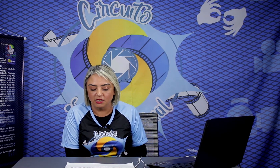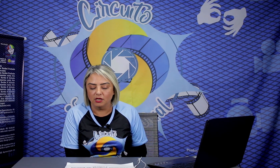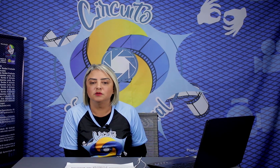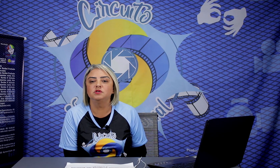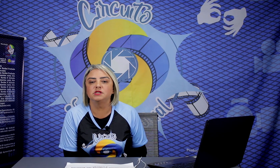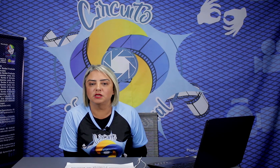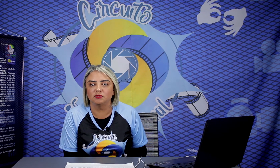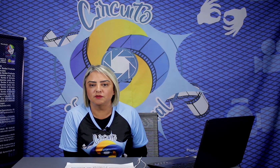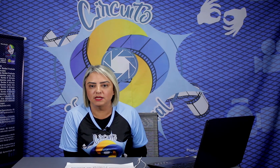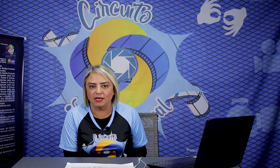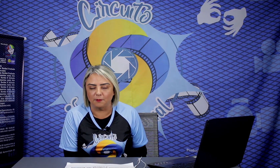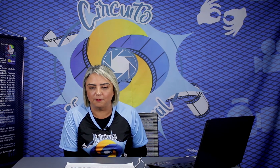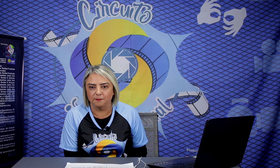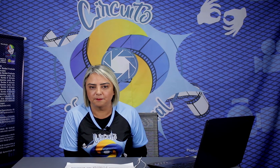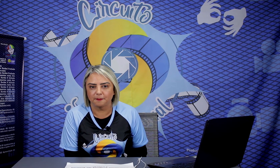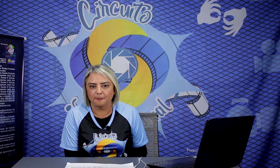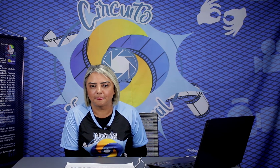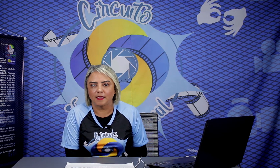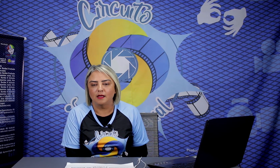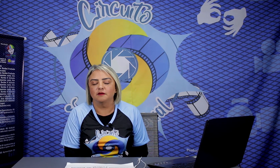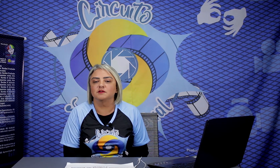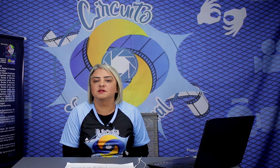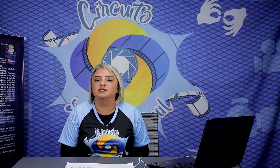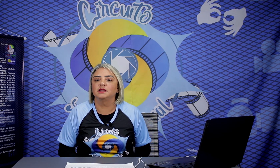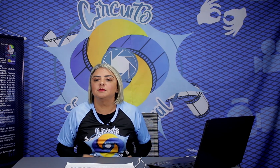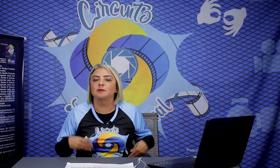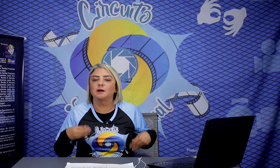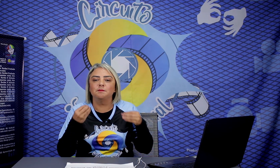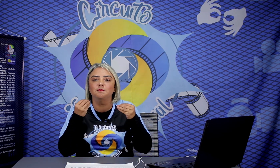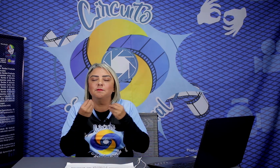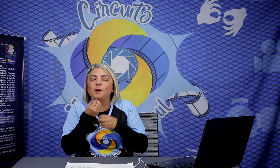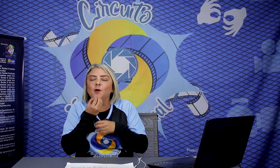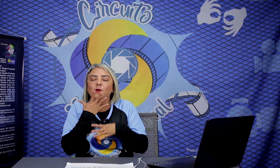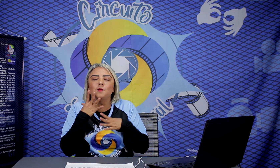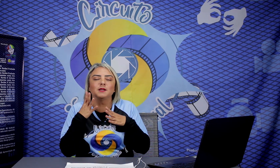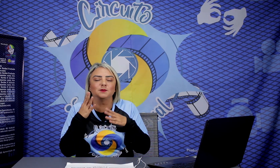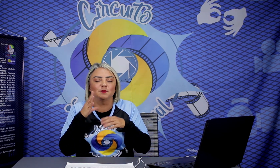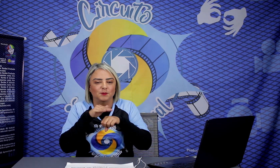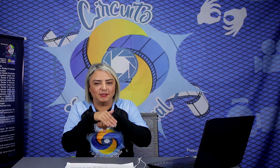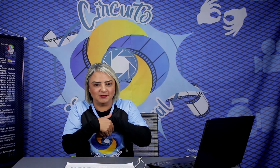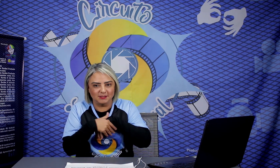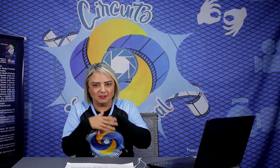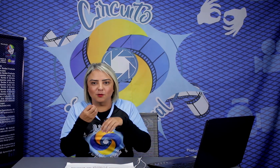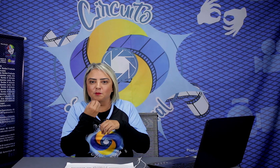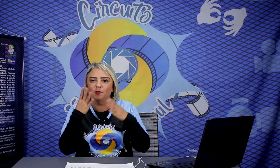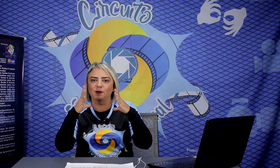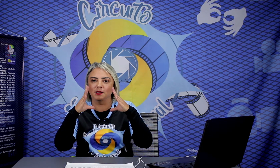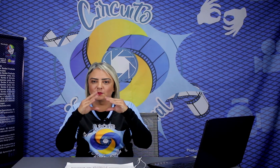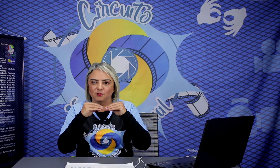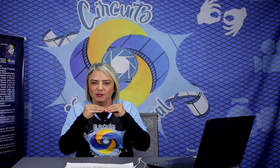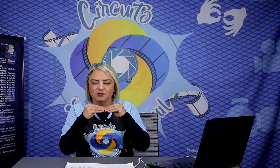do Distrito Federal. Que vocês tenham uma boa noite ou boa noite.